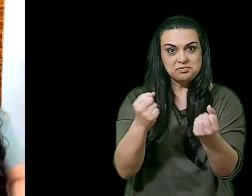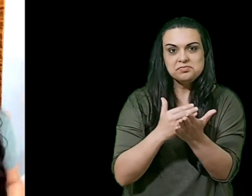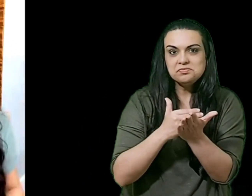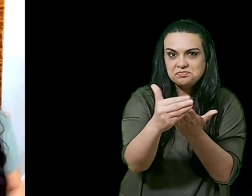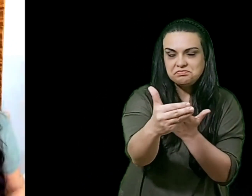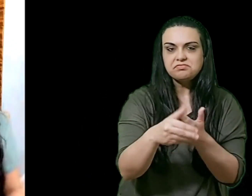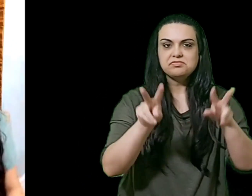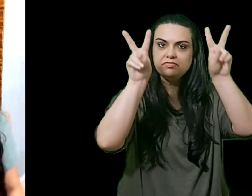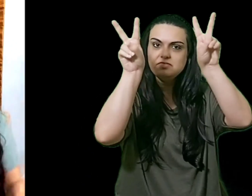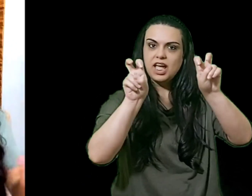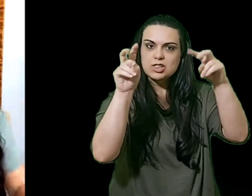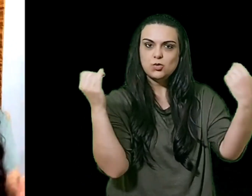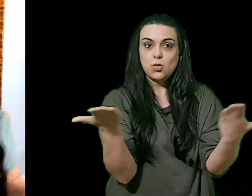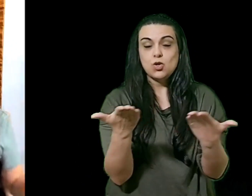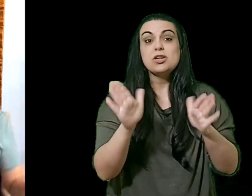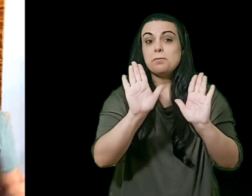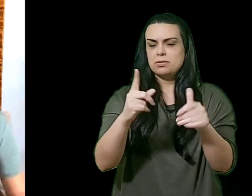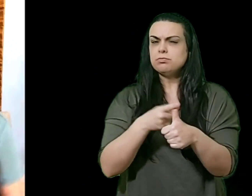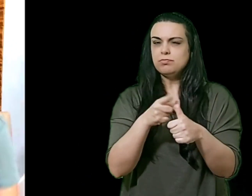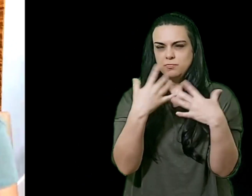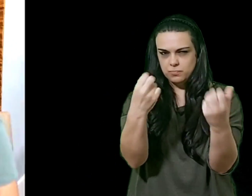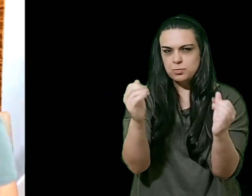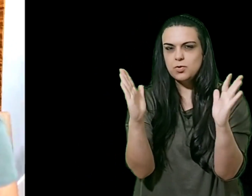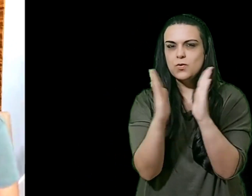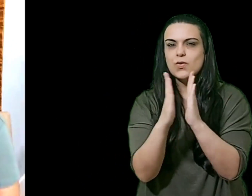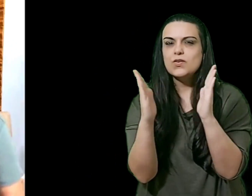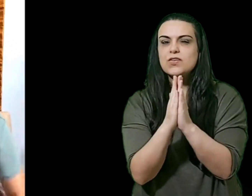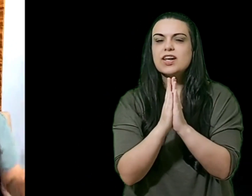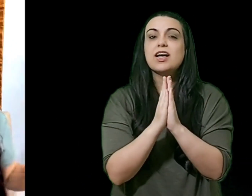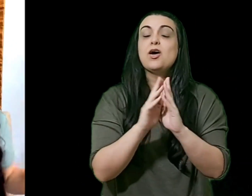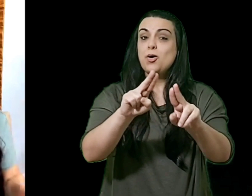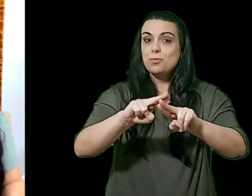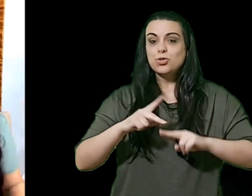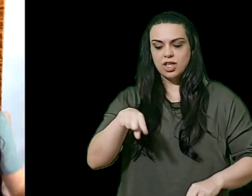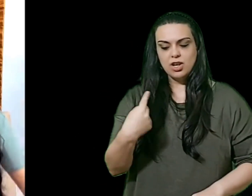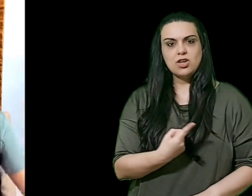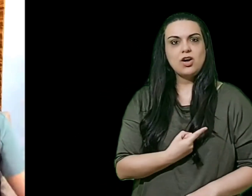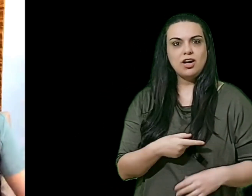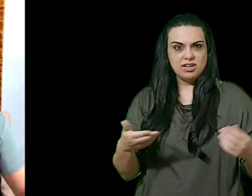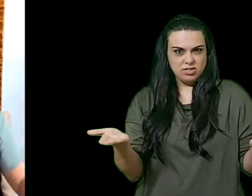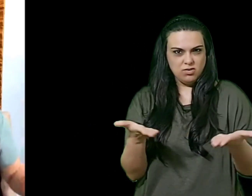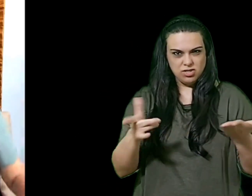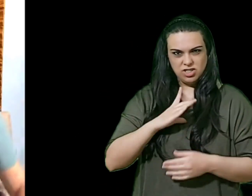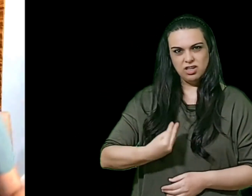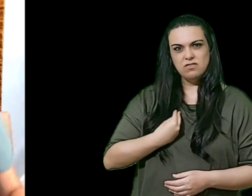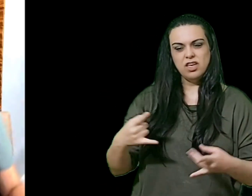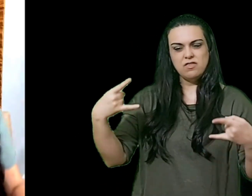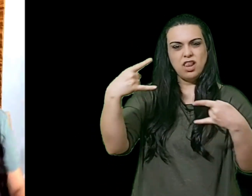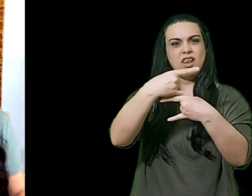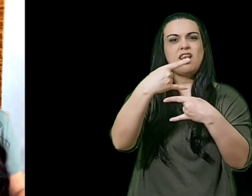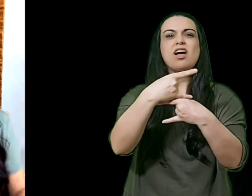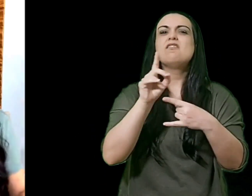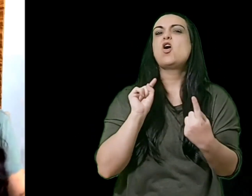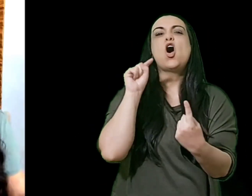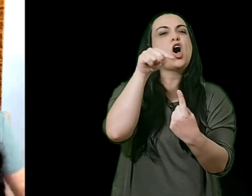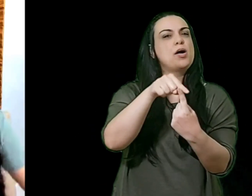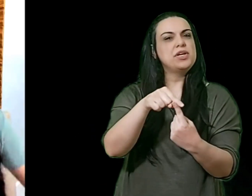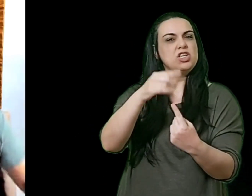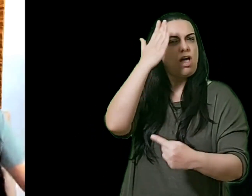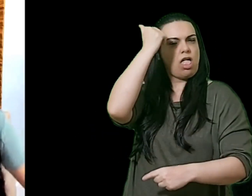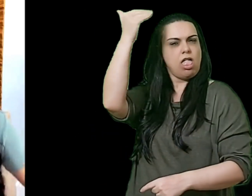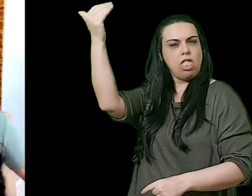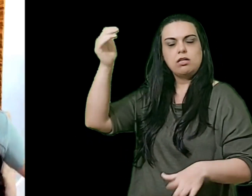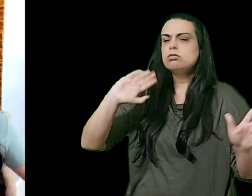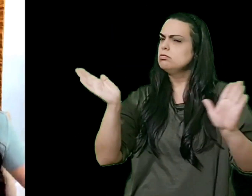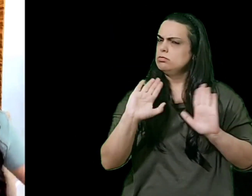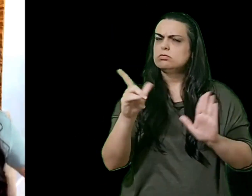Então vamos lá, palavra de hoje. Antes da palavra vamos orar, né? Porque a gente não tá aqui pra fazer live, pra ganhar status.